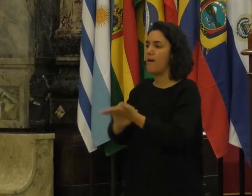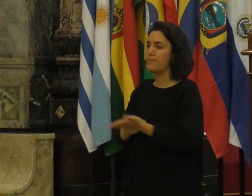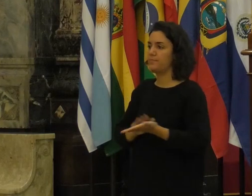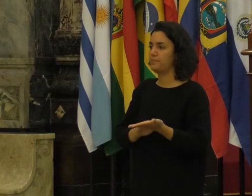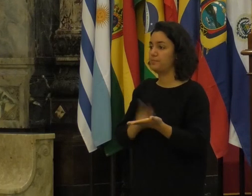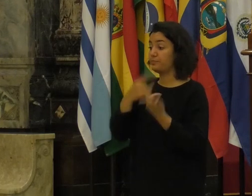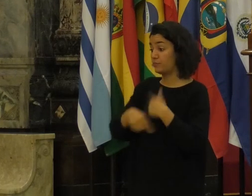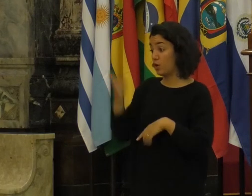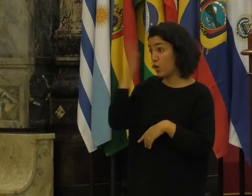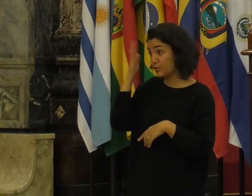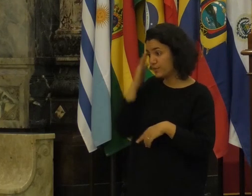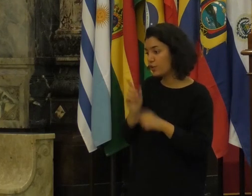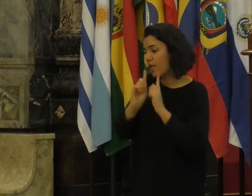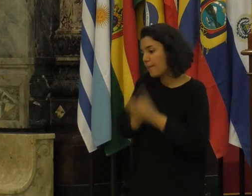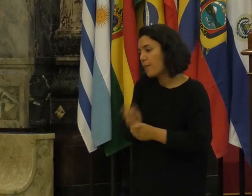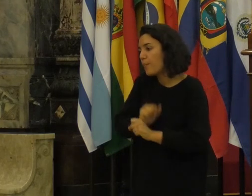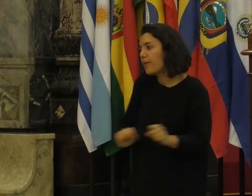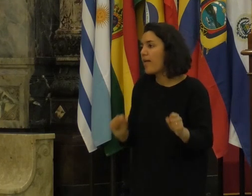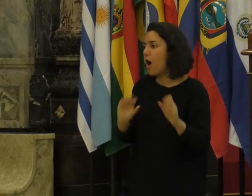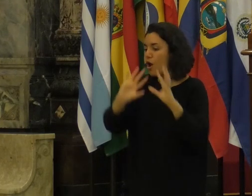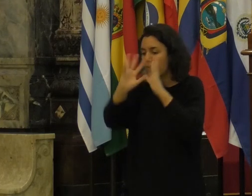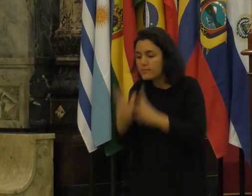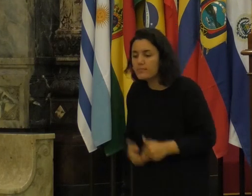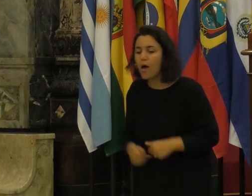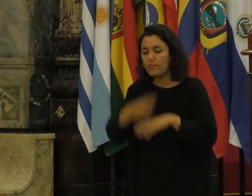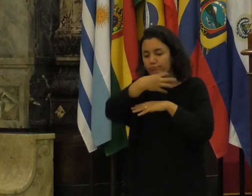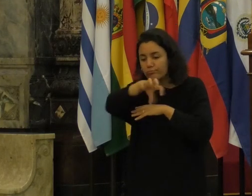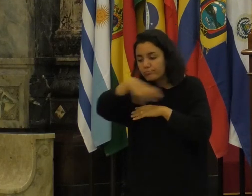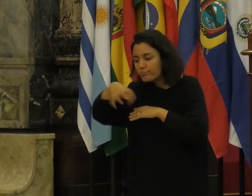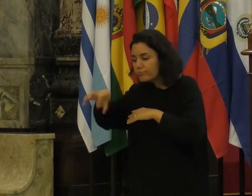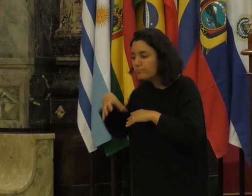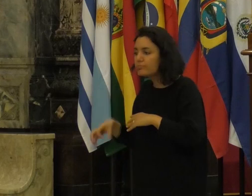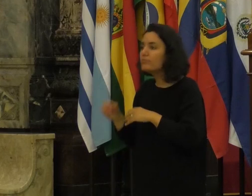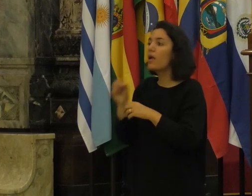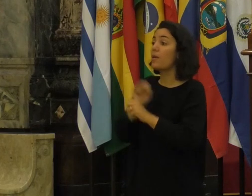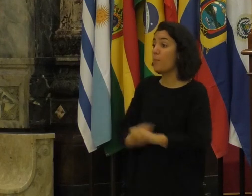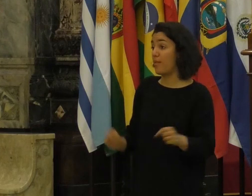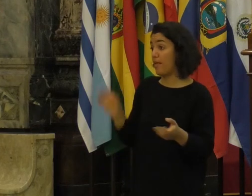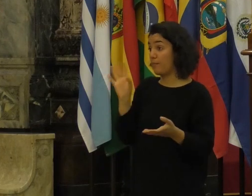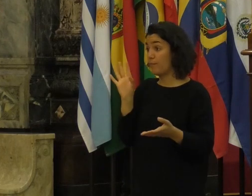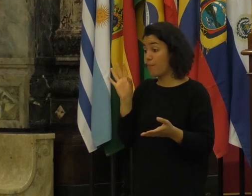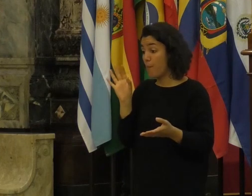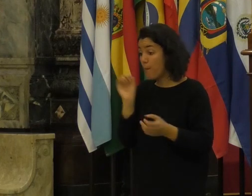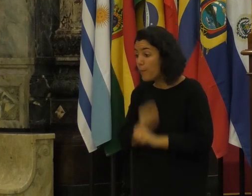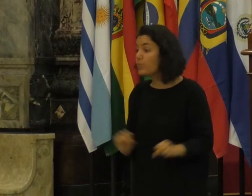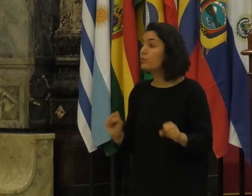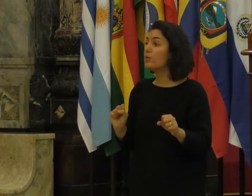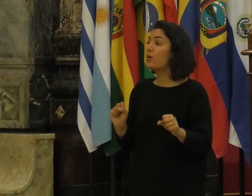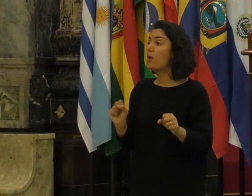Un conocimiento que además pueda ser categorizado, sistematizado y ofrecer la posibilidad de ampliarse y